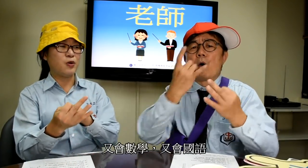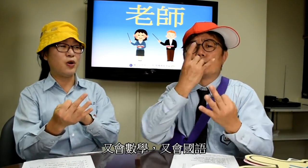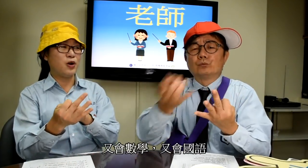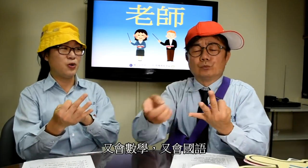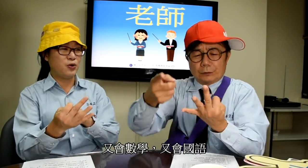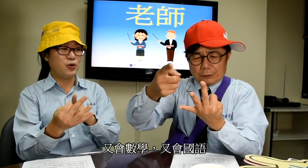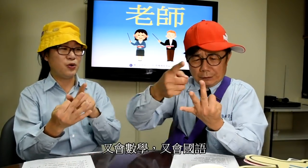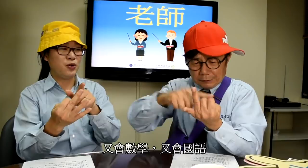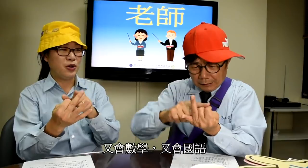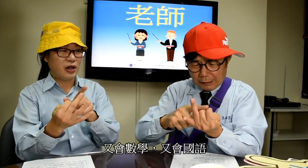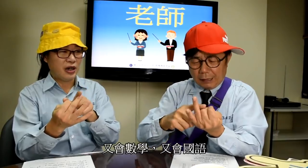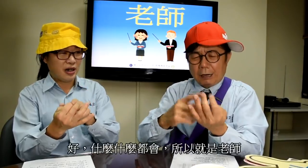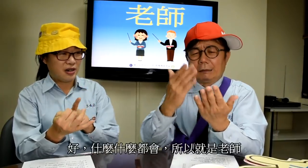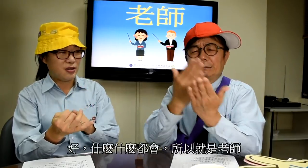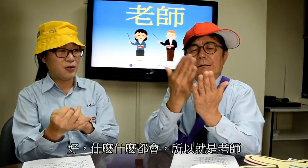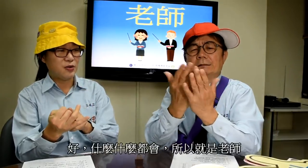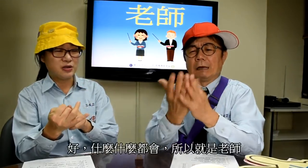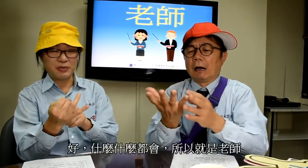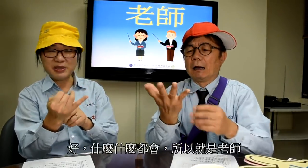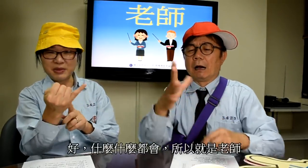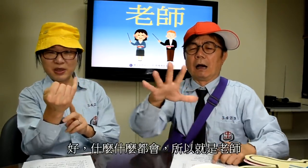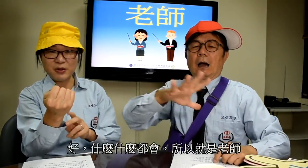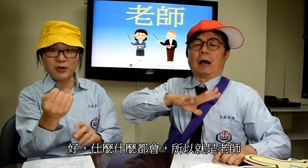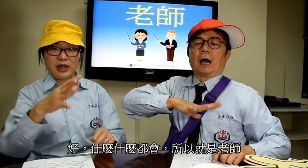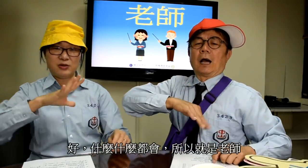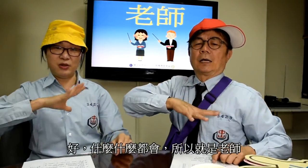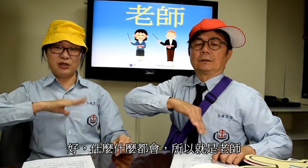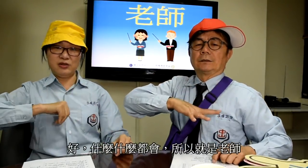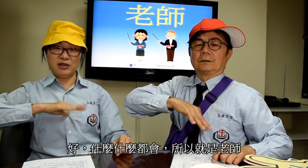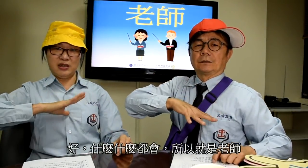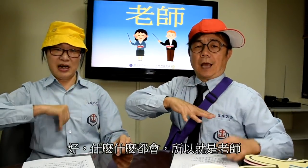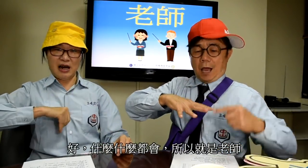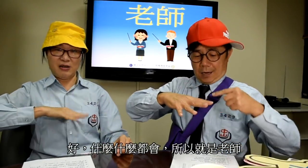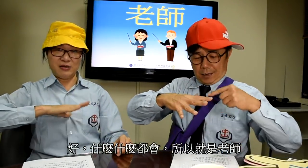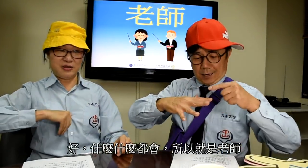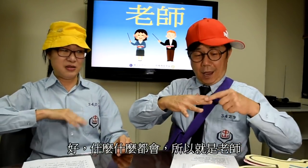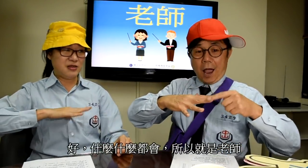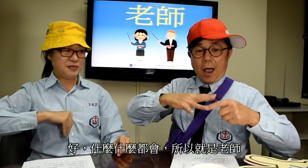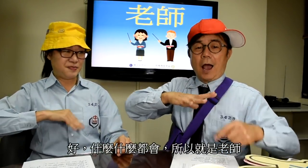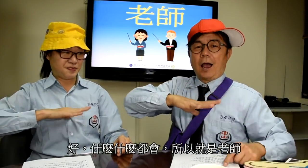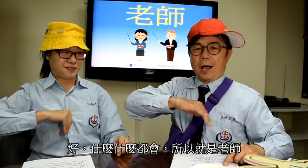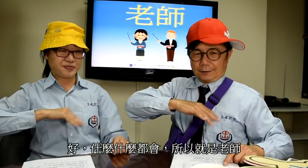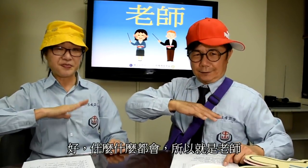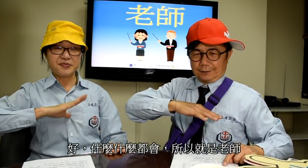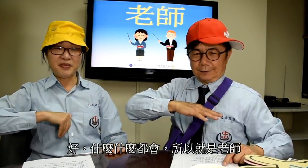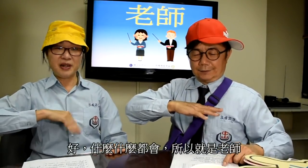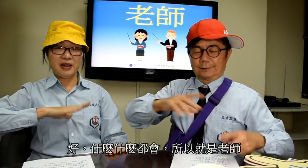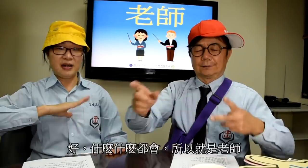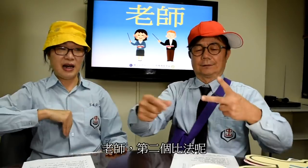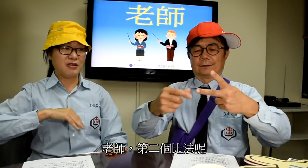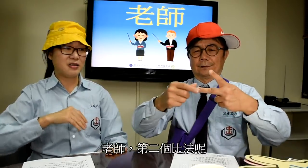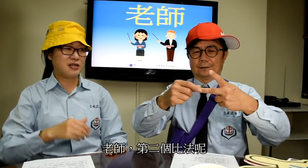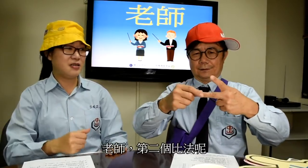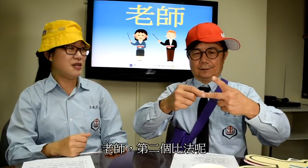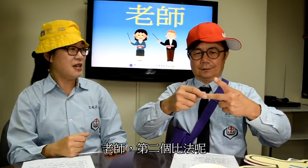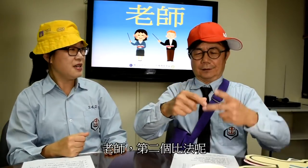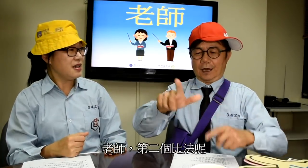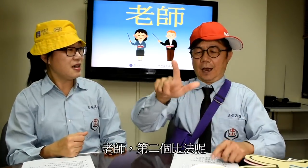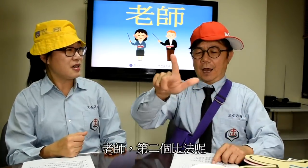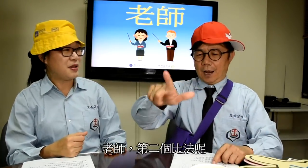语，啊，又什么什么都会，所以就是老师。老师，第二个笔法